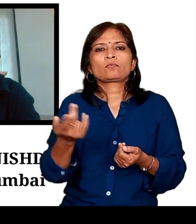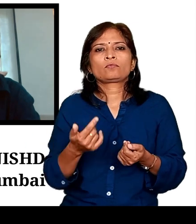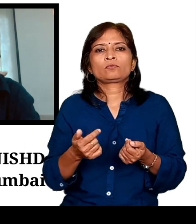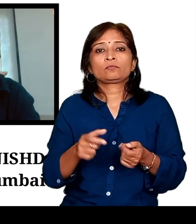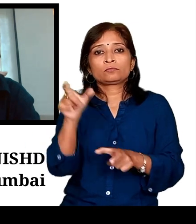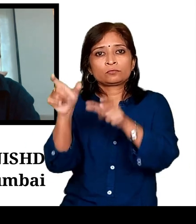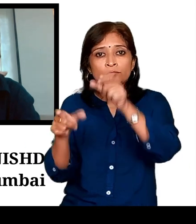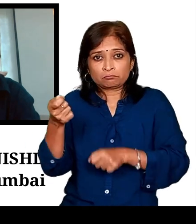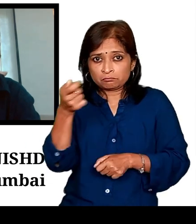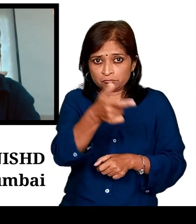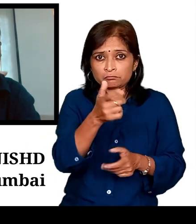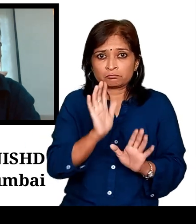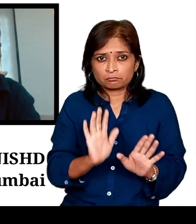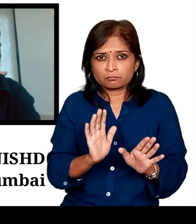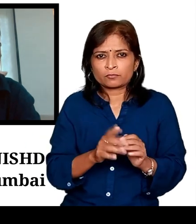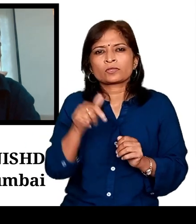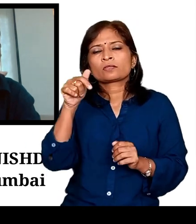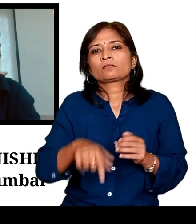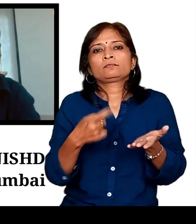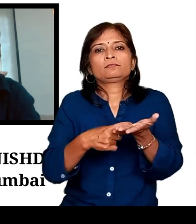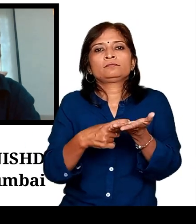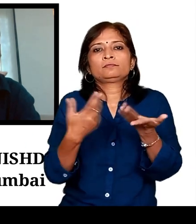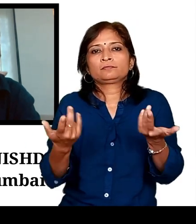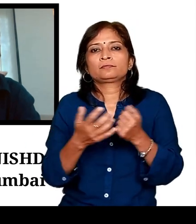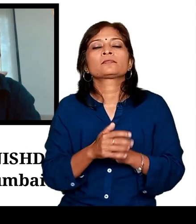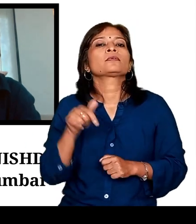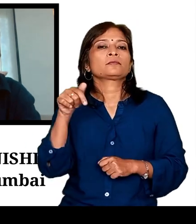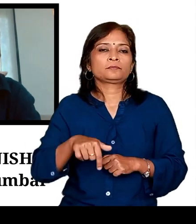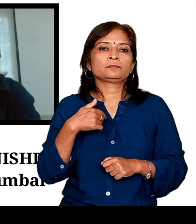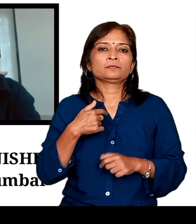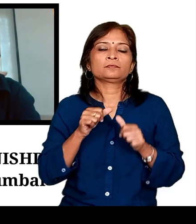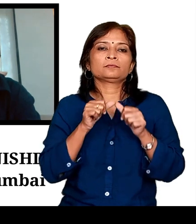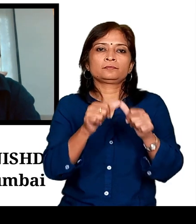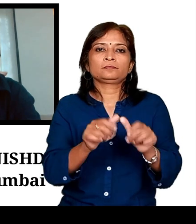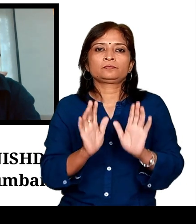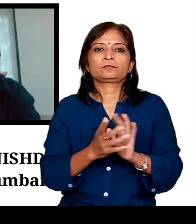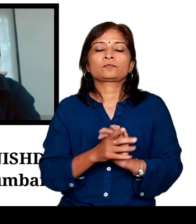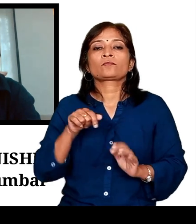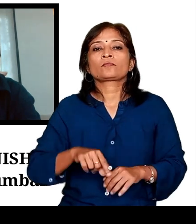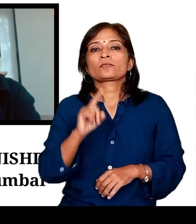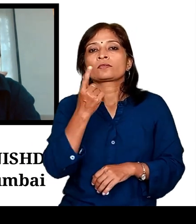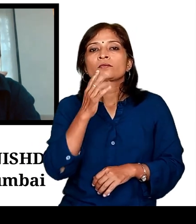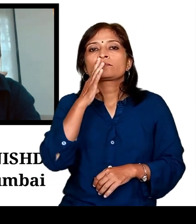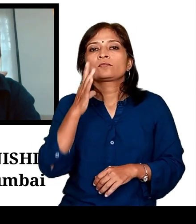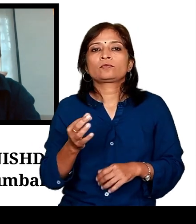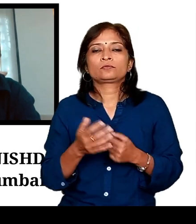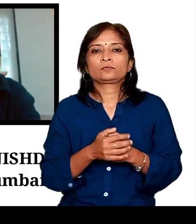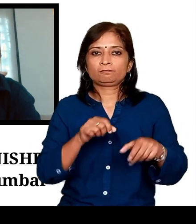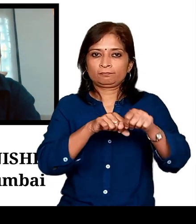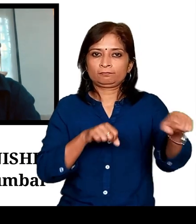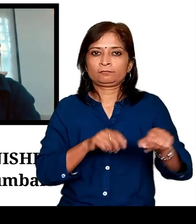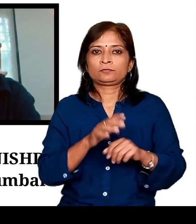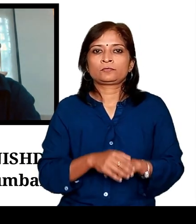उनसे ली जाती है, उन्हें कुछ पे करना होता जी, है? जी, क्या जी, जी, मैं बताऊंगा आपको, मैं बताऊंगा। तो सबसे पहले तो डॉक्यूमेंट जो होते